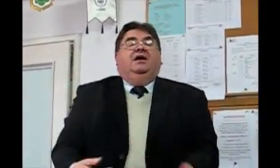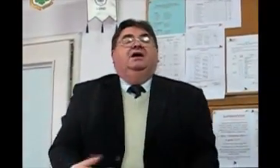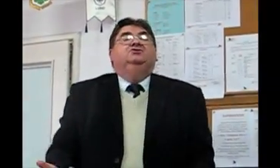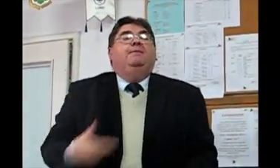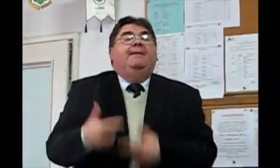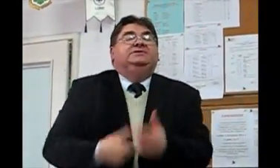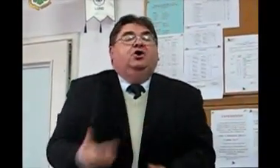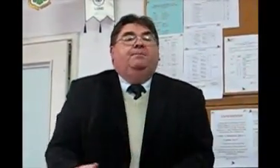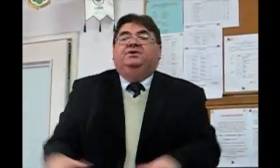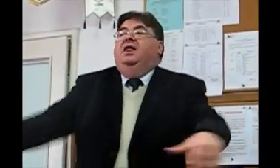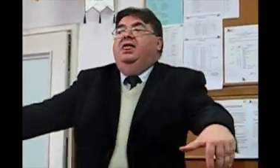to mamy zrobić.